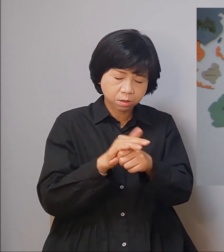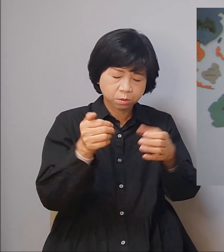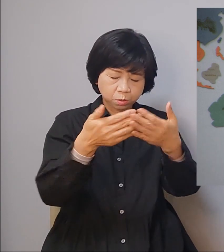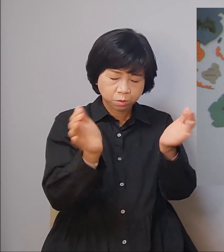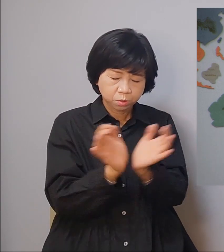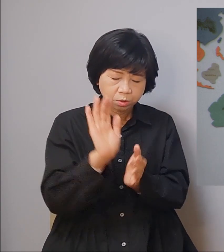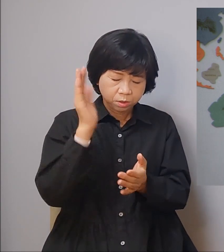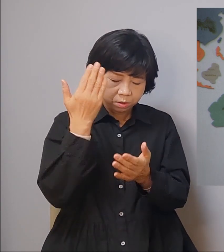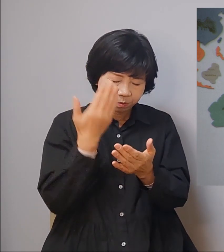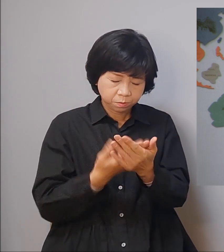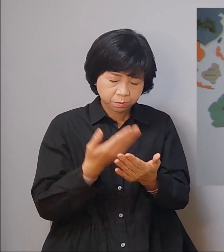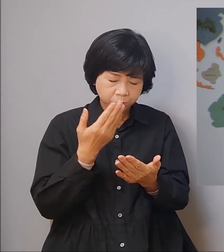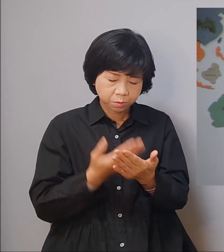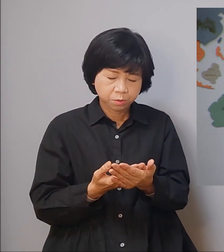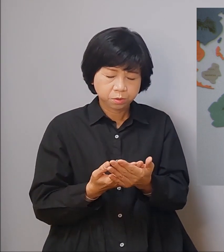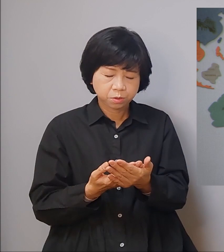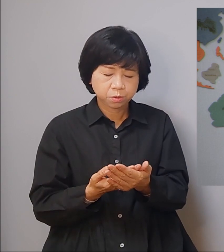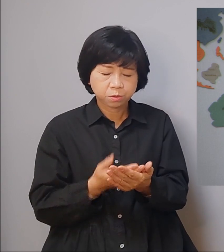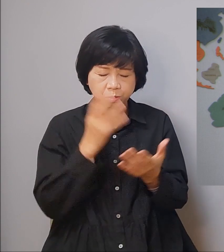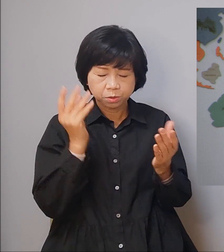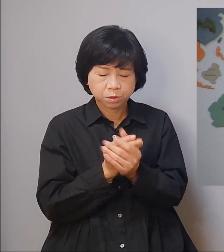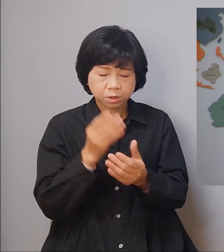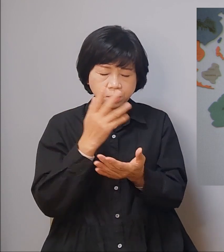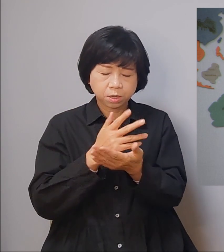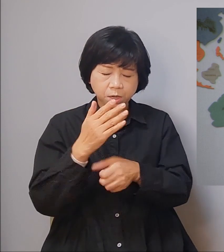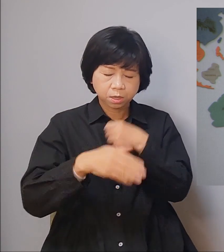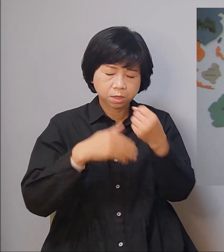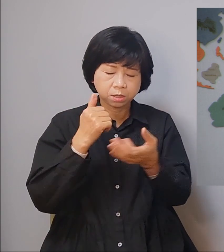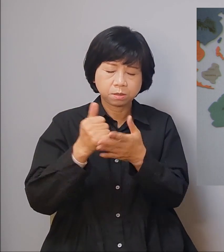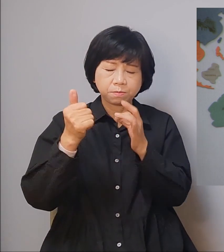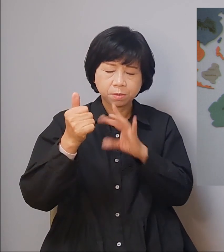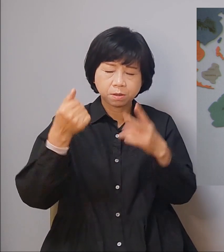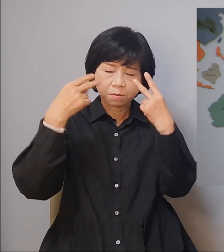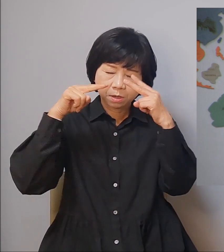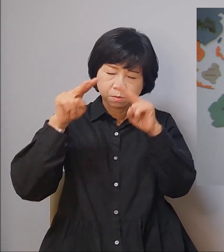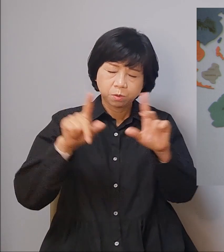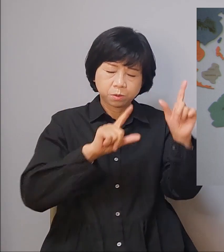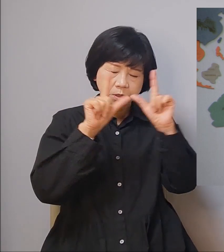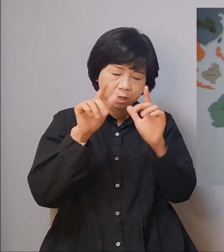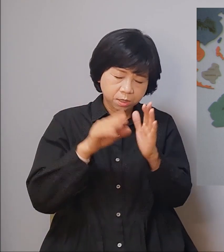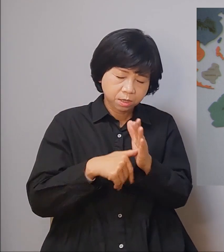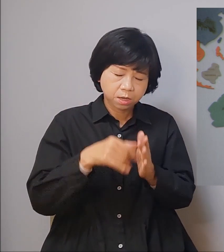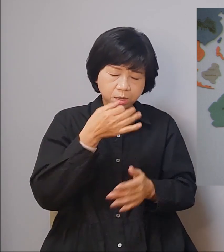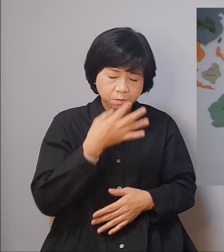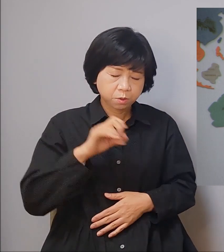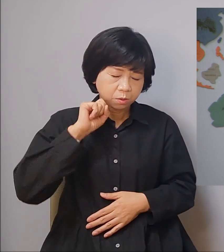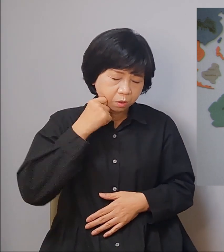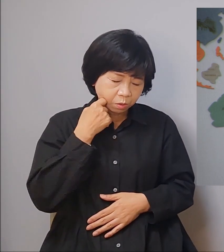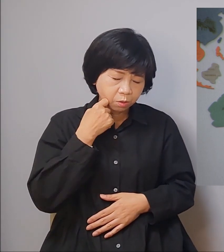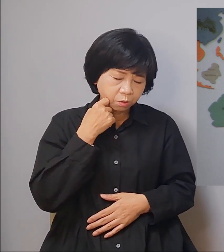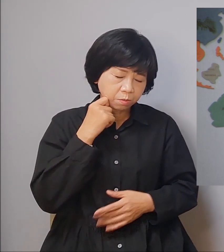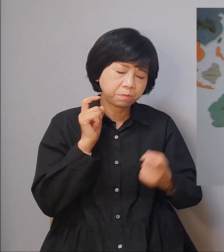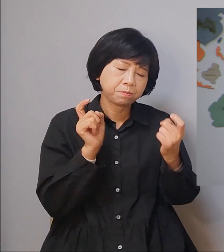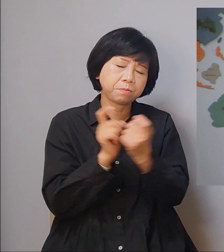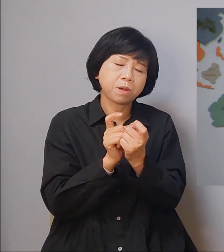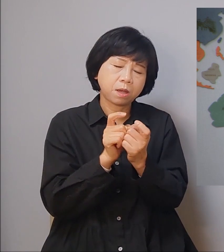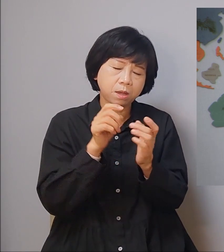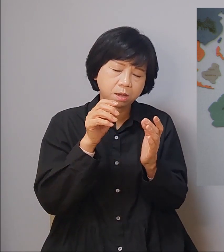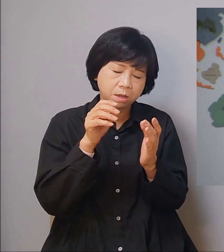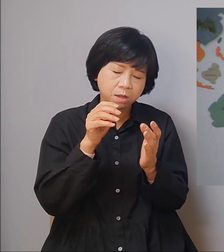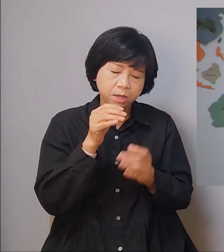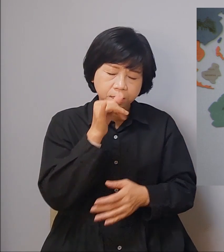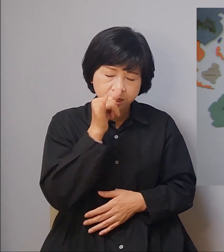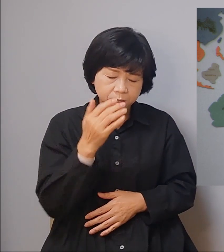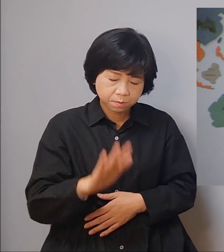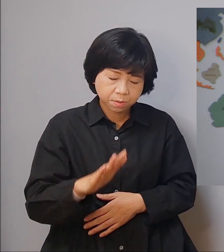하여 주시옵소서. 온전히 하나님만 바라보고 살아갈 때 어렵고 힘든 일도 찾아올 수 있지만 그때 여전히 우리와